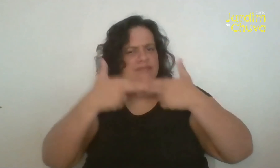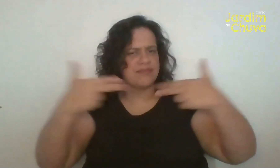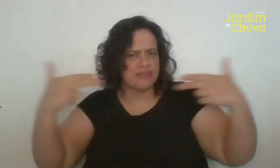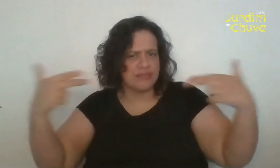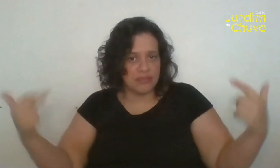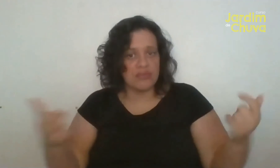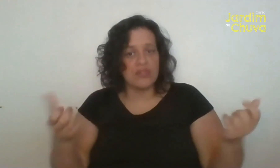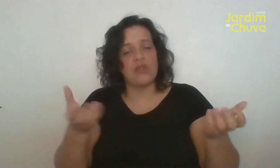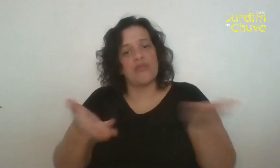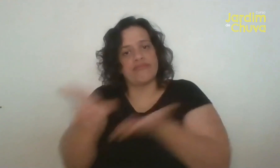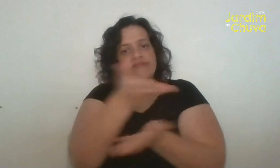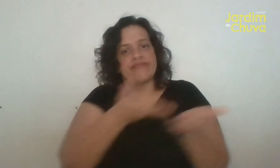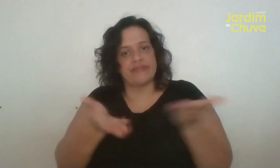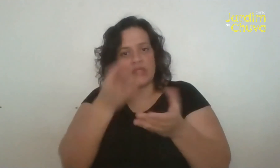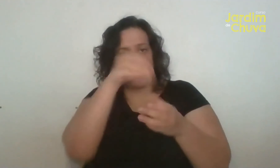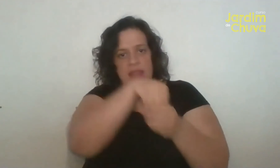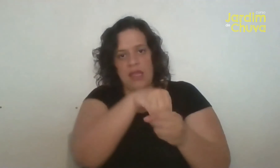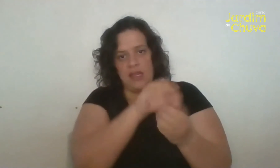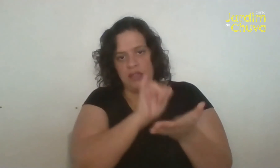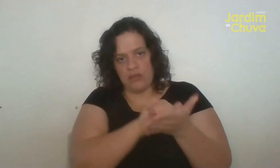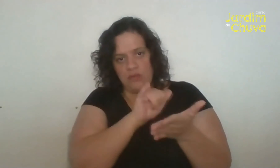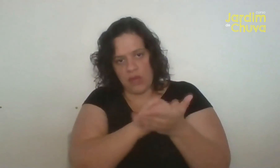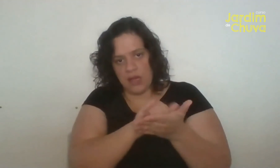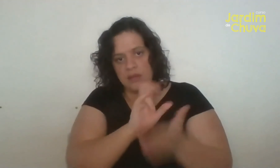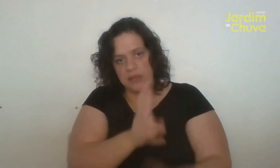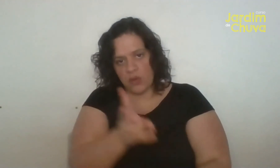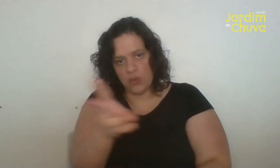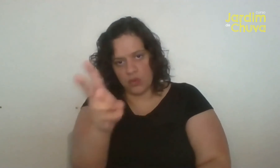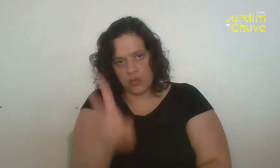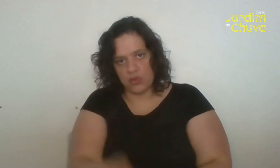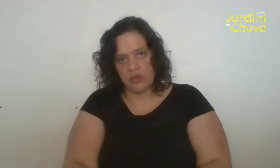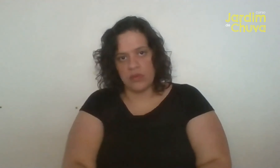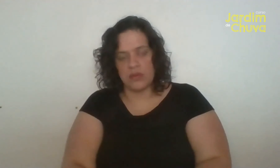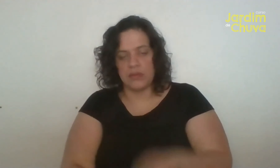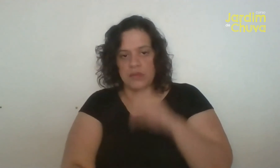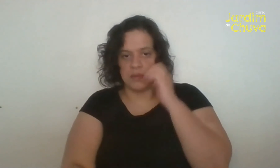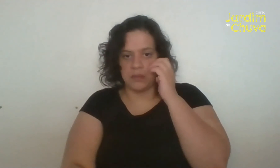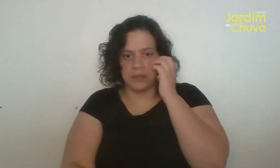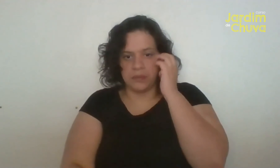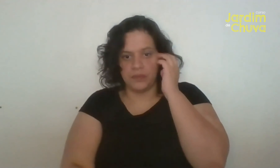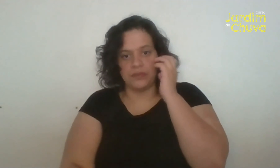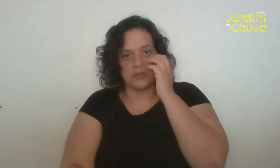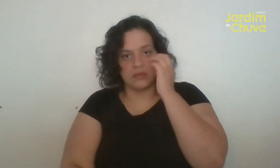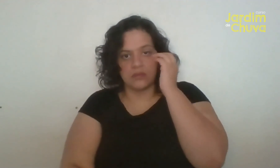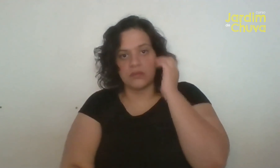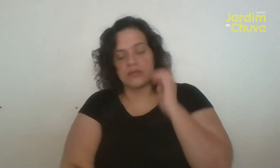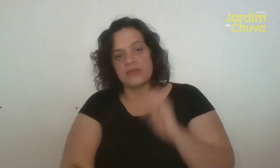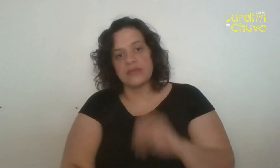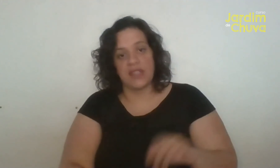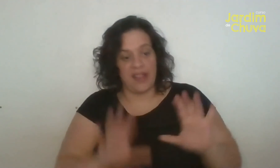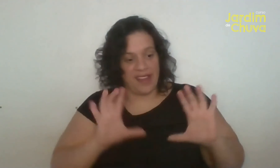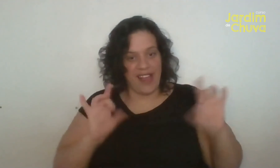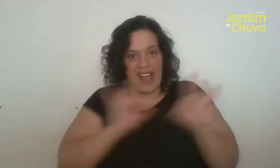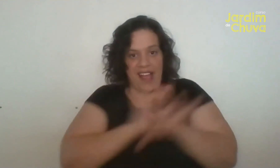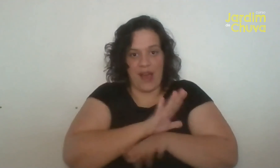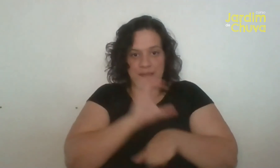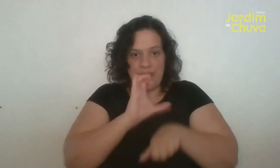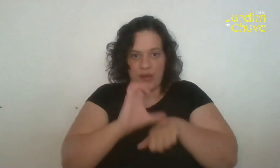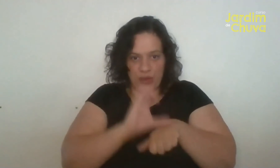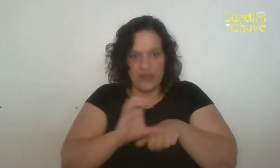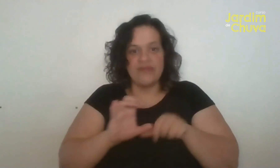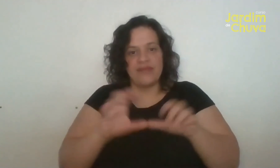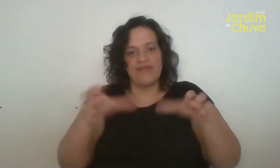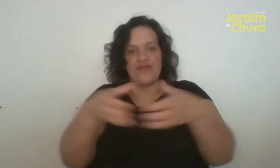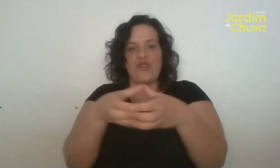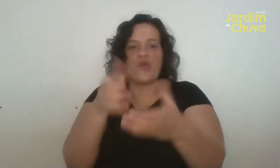gente possa continuar assim que a gente sair desse nosso encontro de hoje.